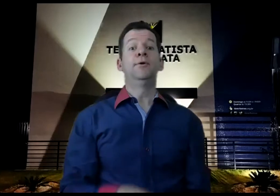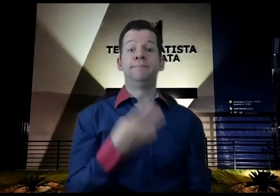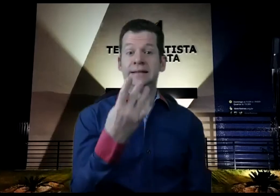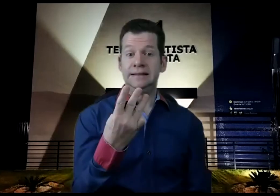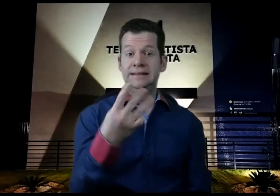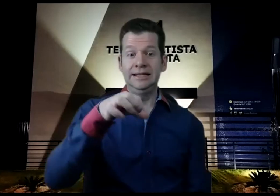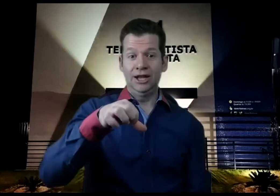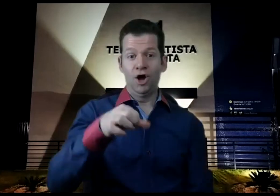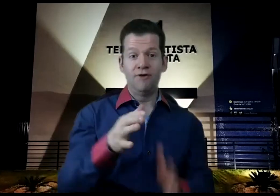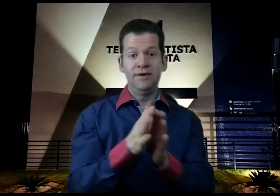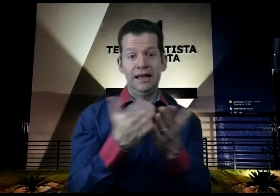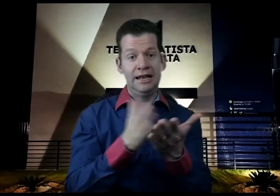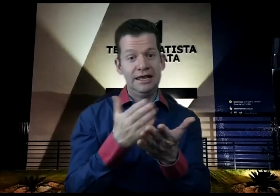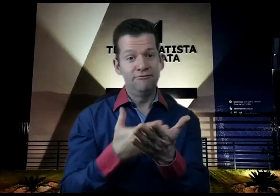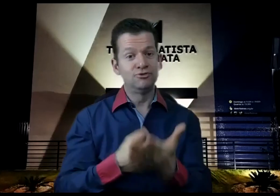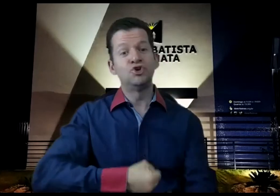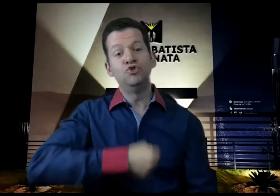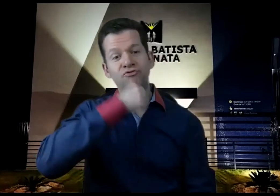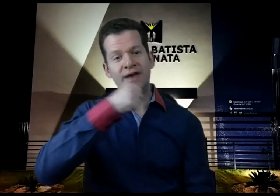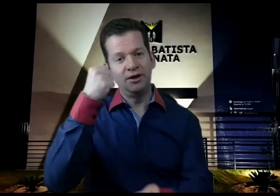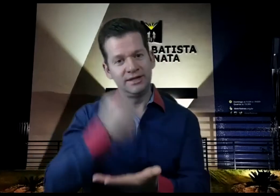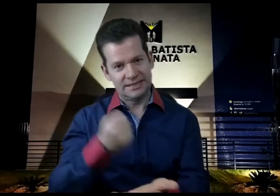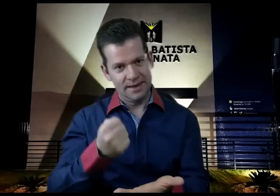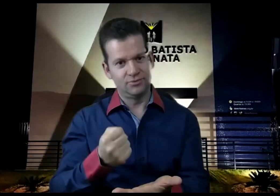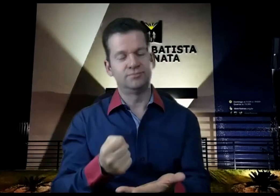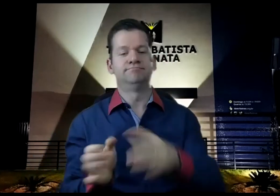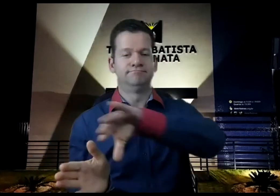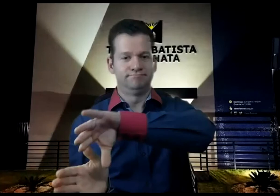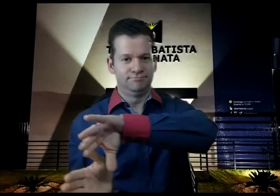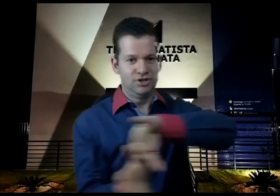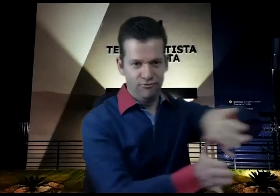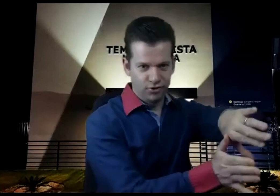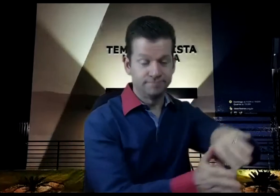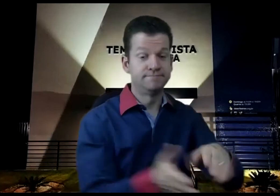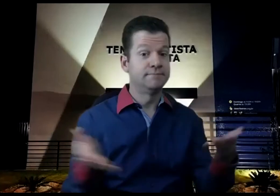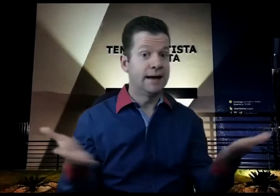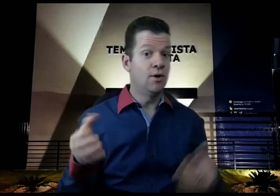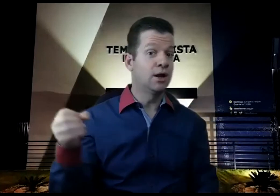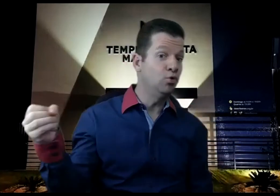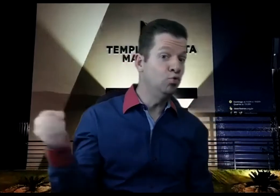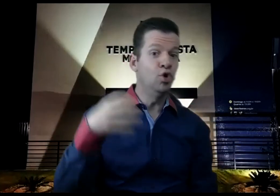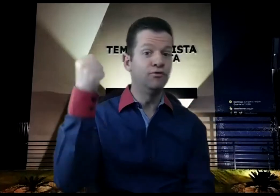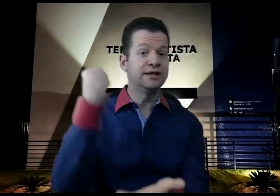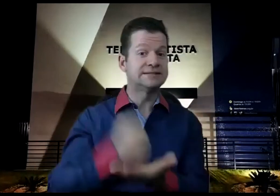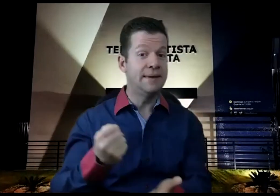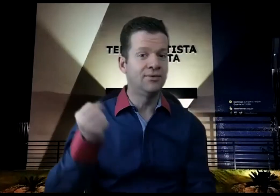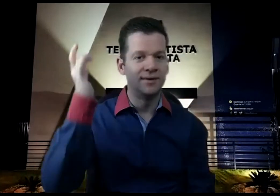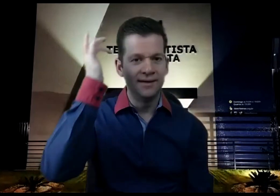Então, 39 livros do Velho Testamento já foram. Agora, o Novo Testamento é